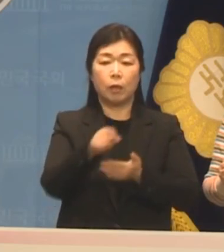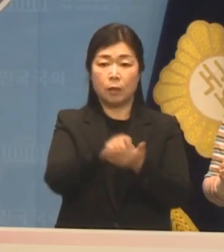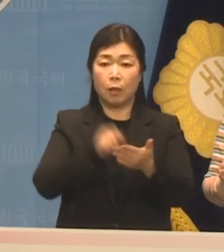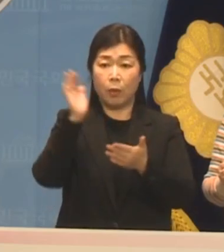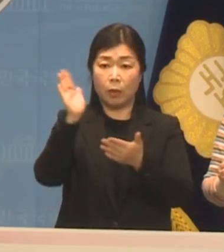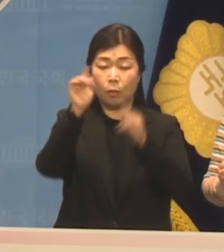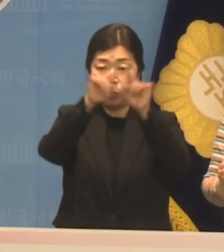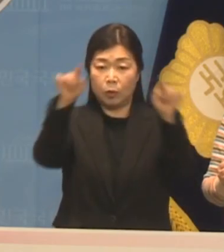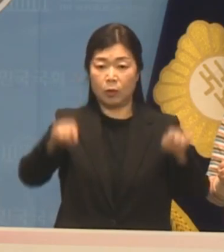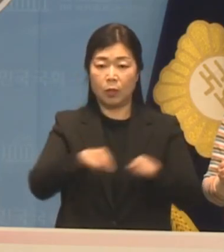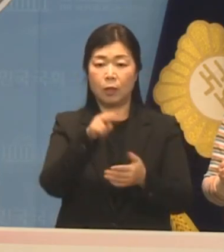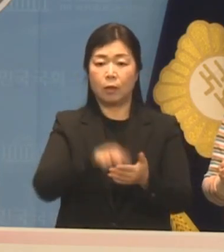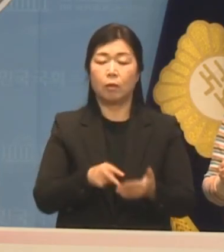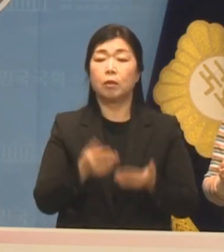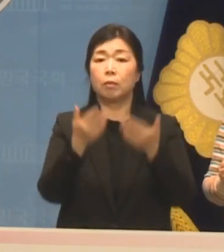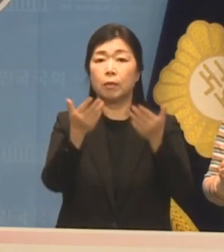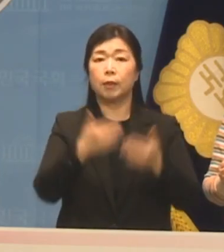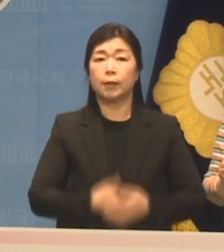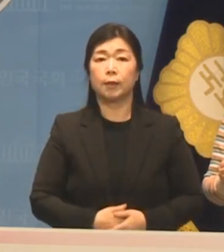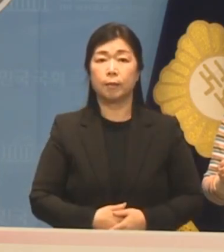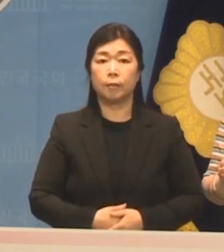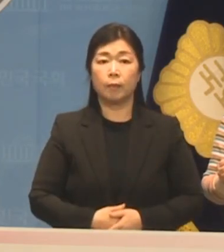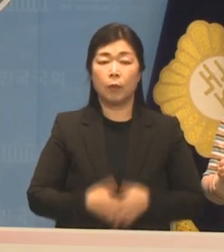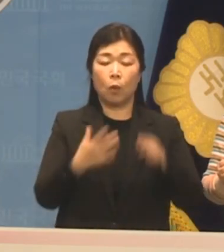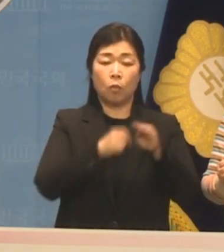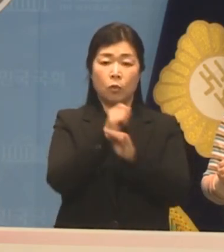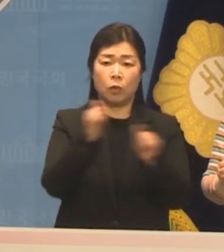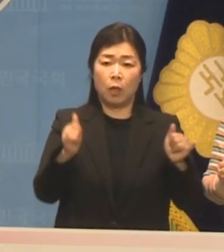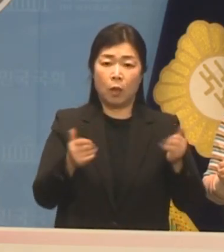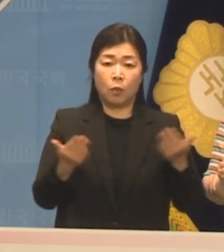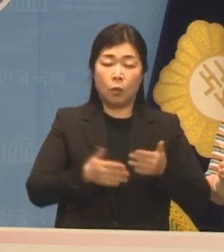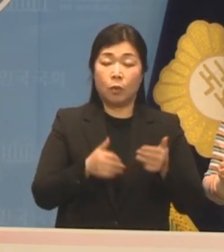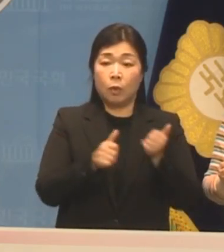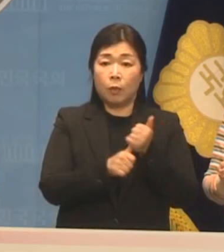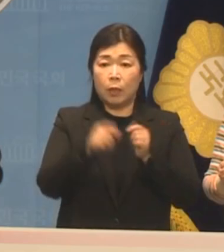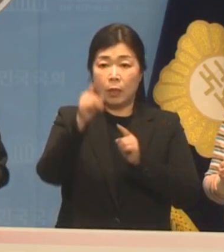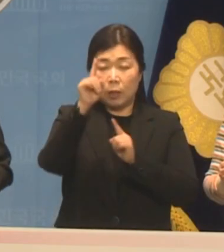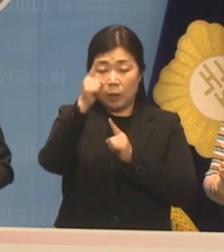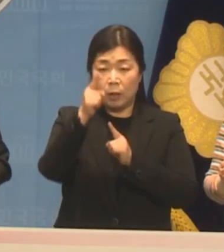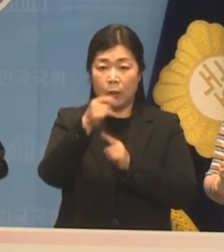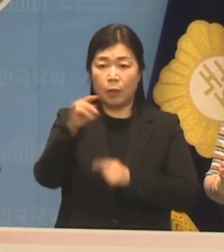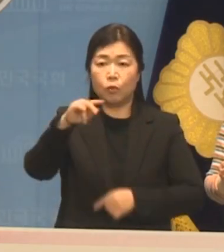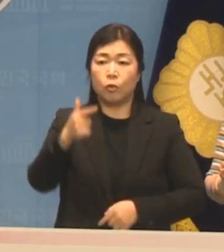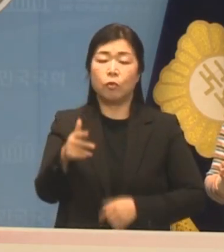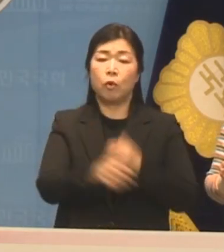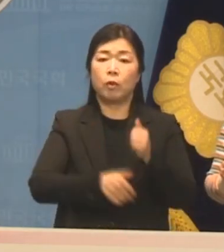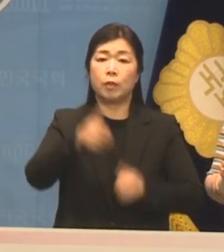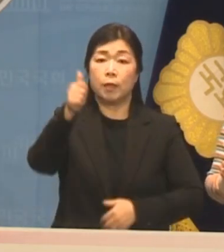기자회견문 낭독으로 진행하도록 하겠습니다. 먼저 우리 공무원 노조 이해준 위원장님 발언 듣도록 하겠습니다.